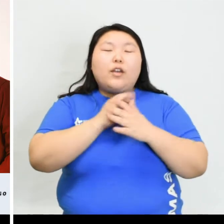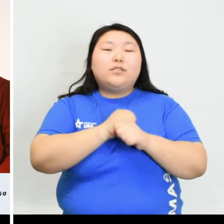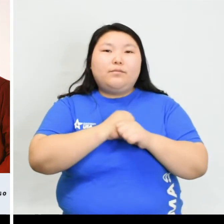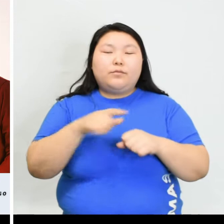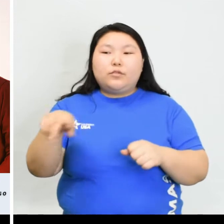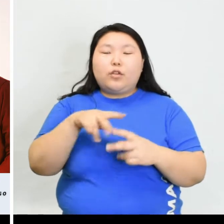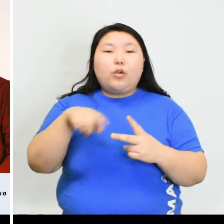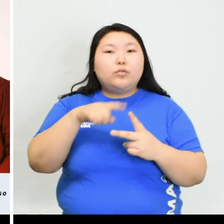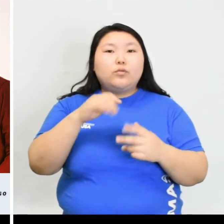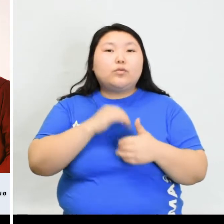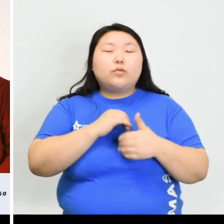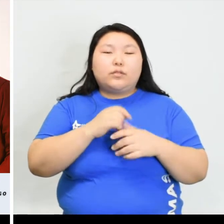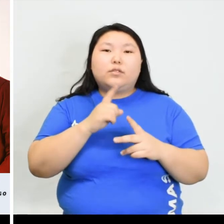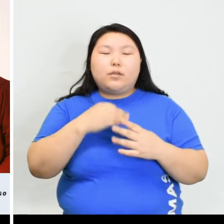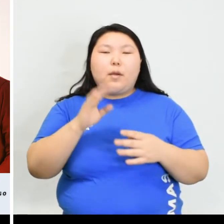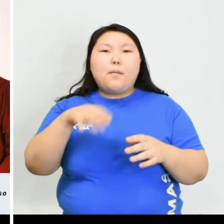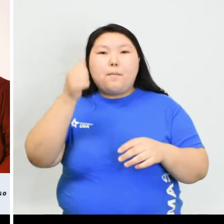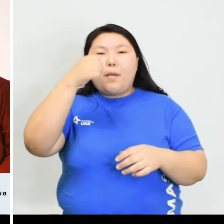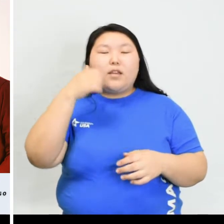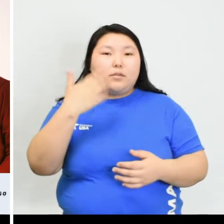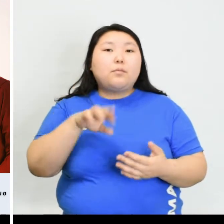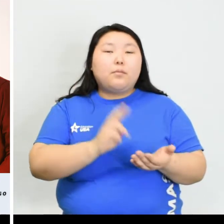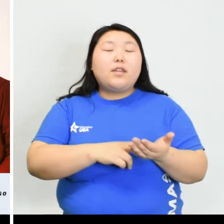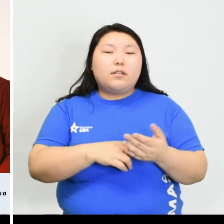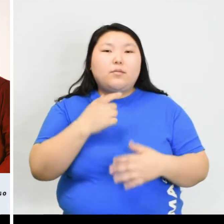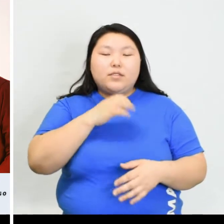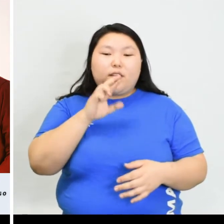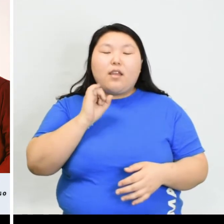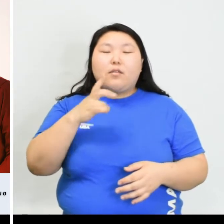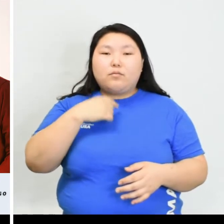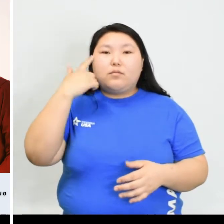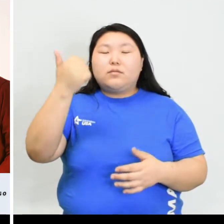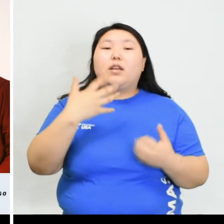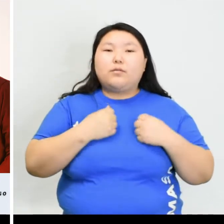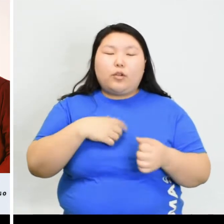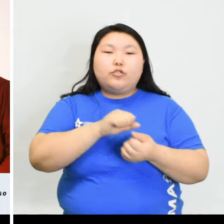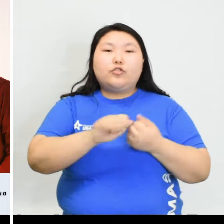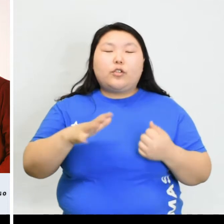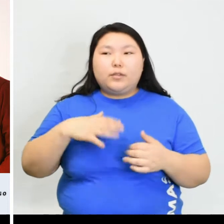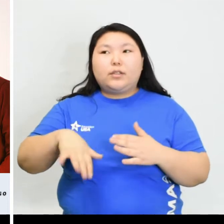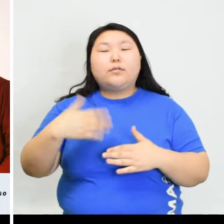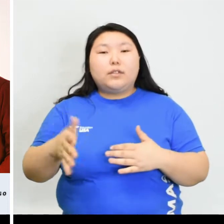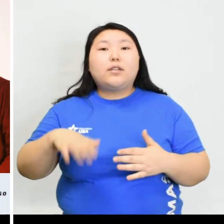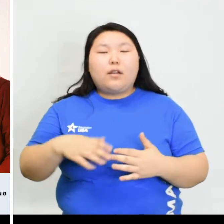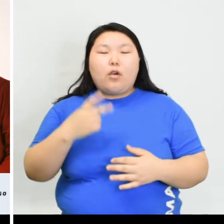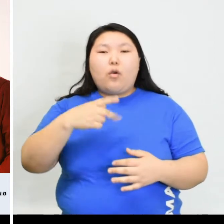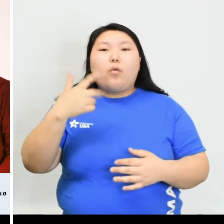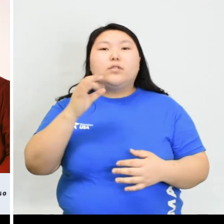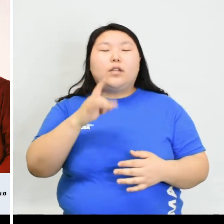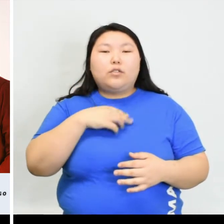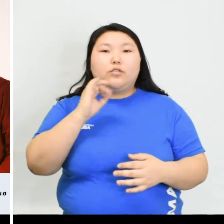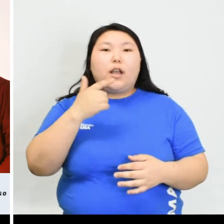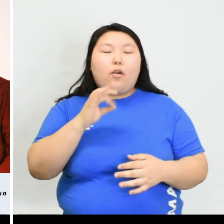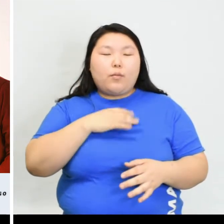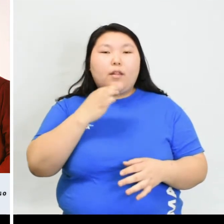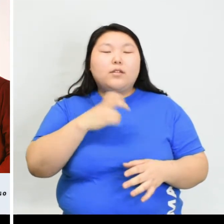тэр хоёрын дунд нь нэг тийм магистр байдаг юм байна лээ. Би саяхан л мэдсэн. Тэгээд төгсөөд явсны дараа нэг 2-3 сарын Chicago дээр